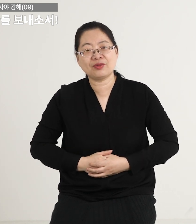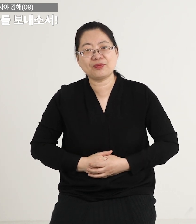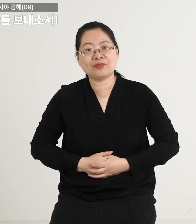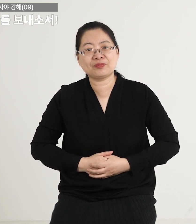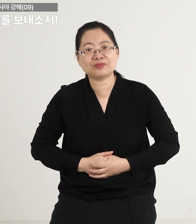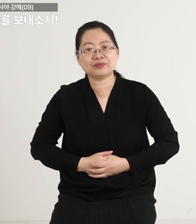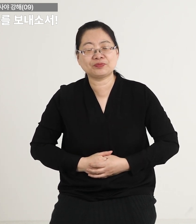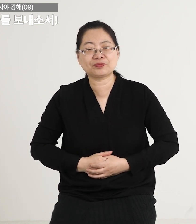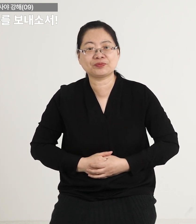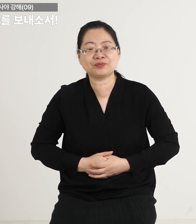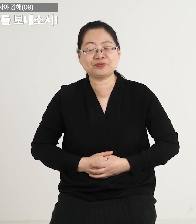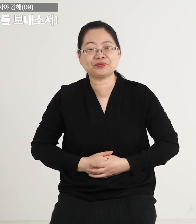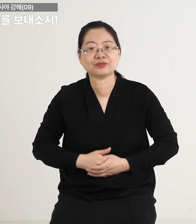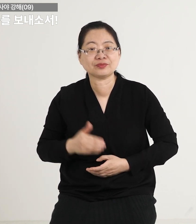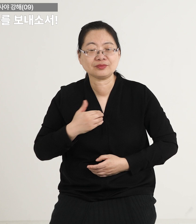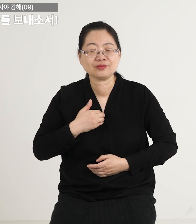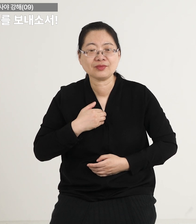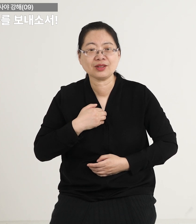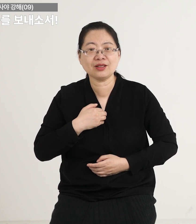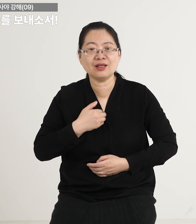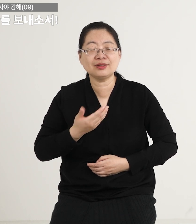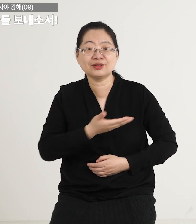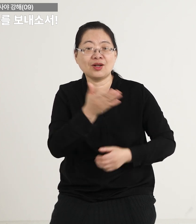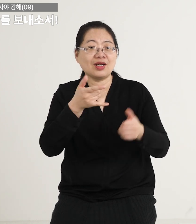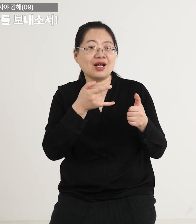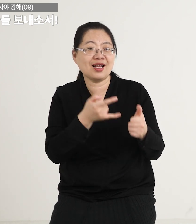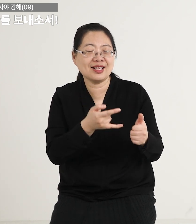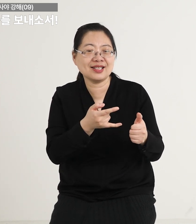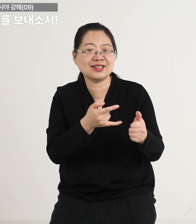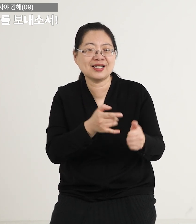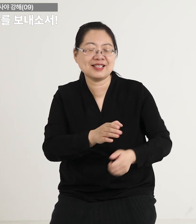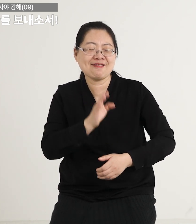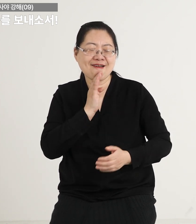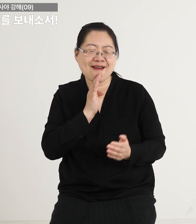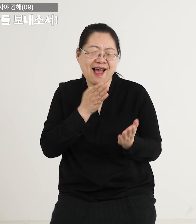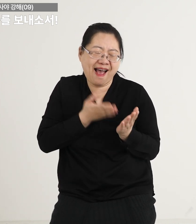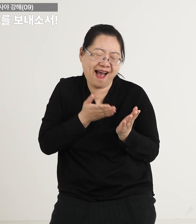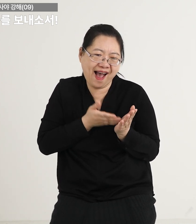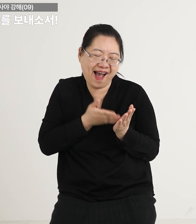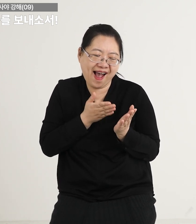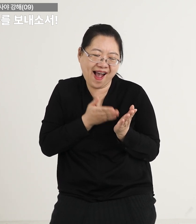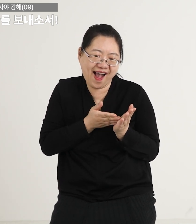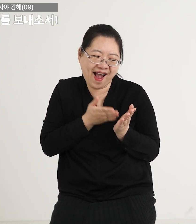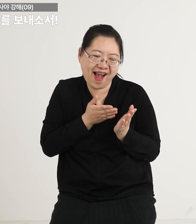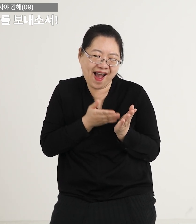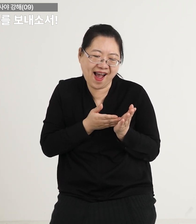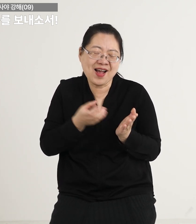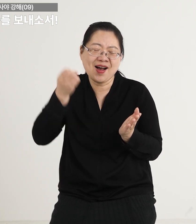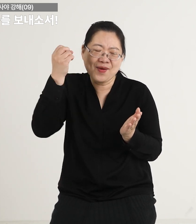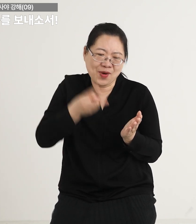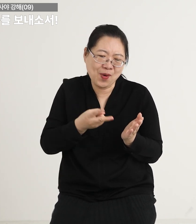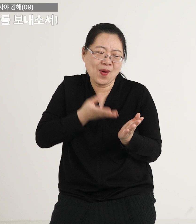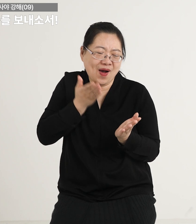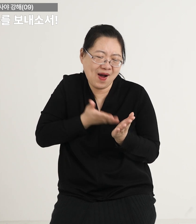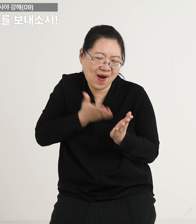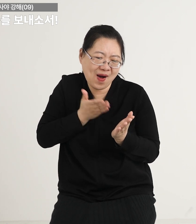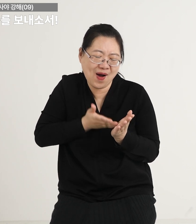그래서 제가 여러분들에게 귀에 못이 배기도록 얘기하고 또